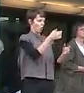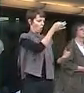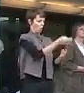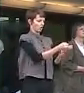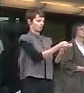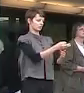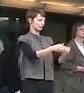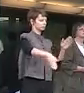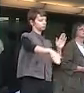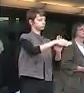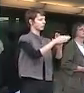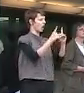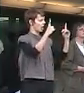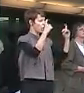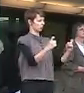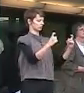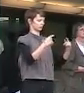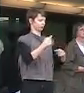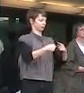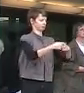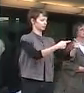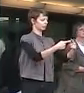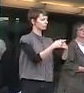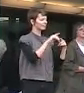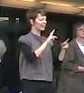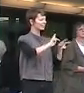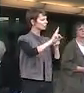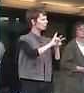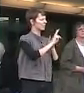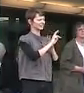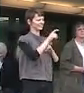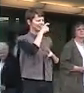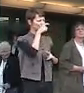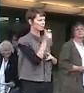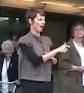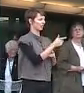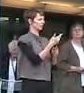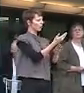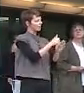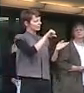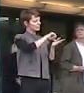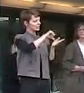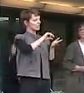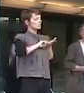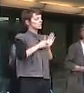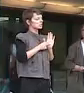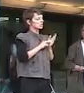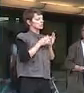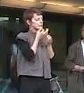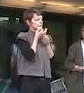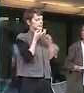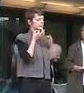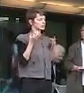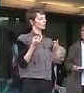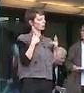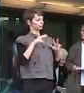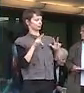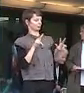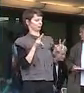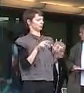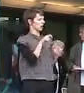Hilfe perfider Instrumente zentral geplant und organisiert wurde.